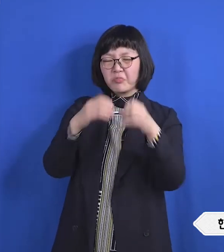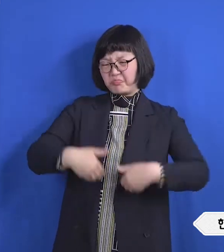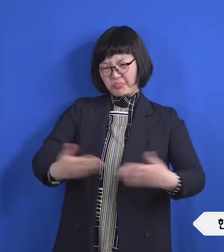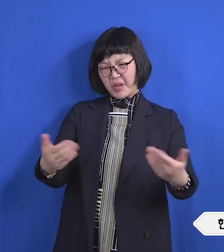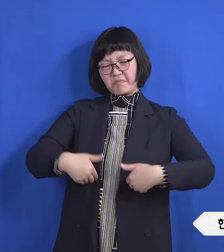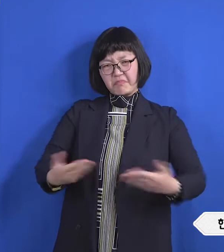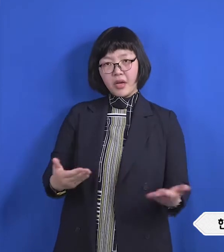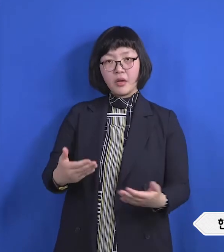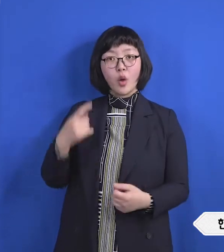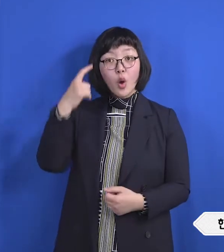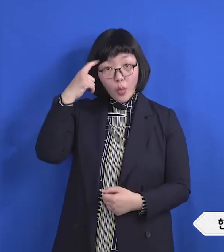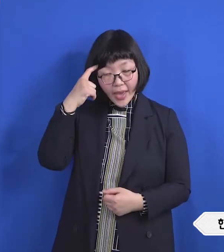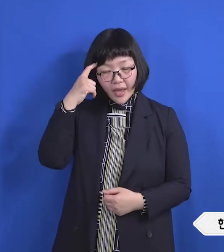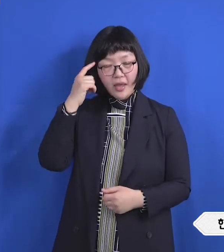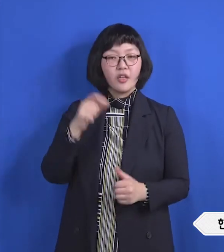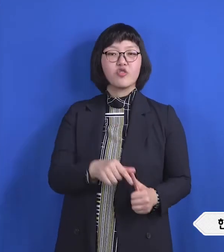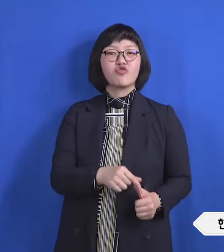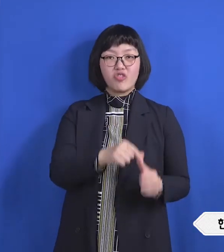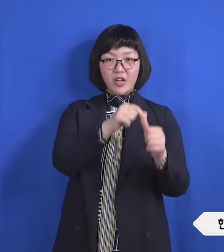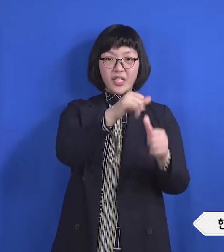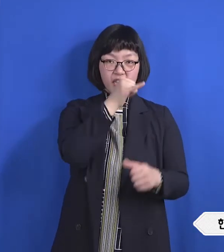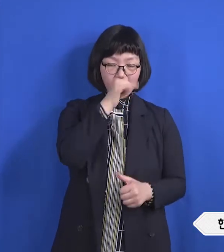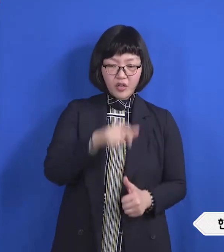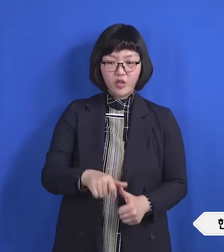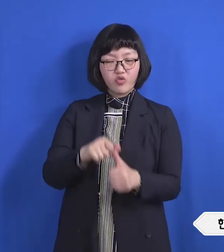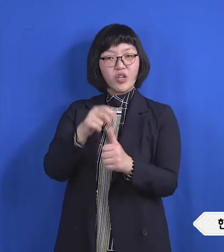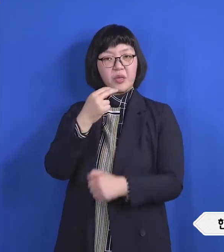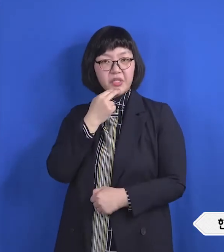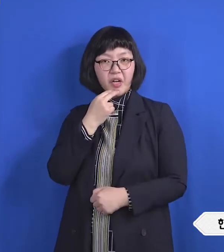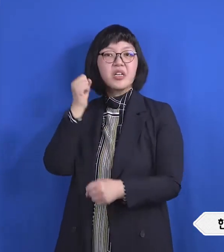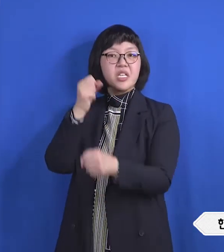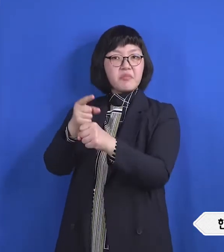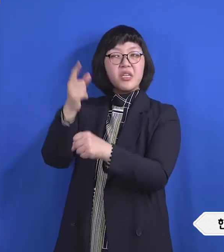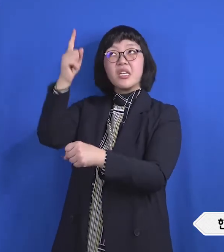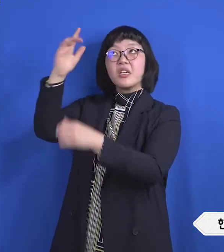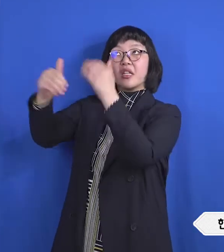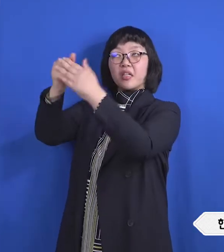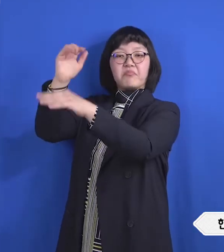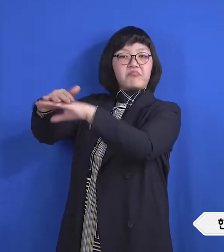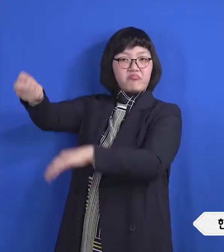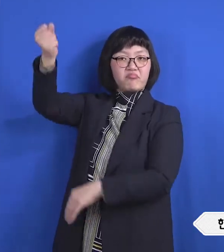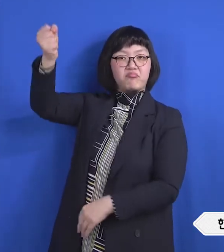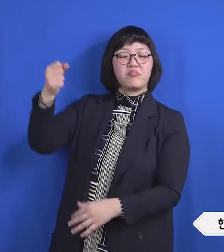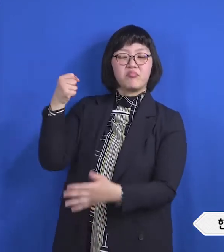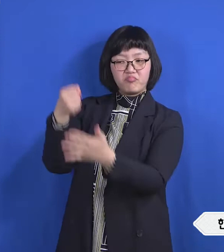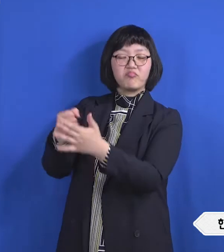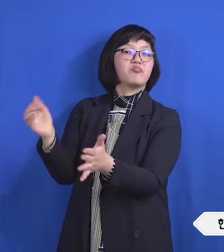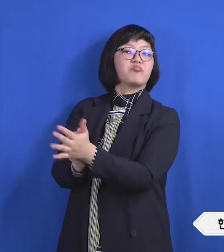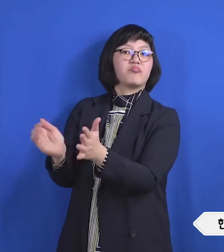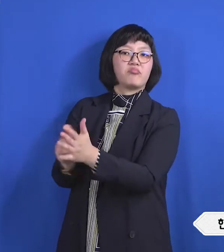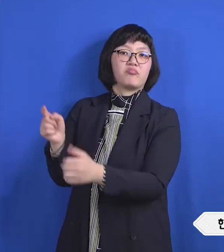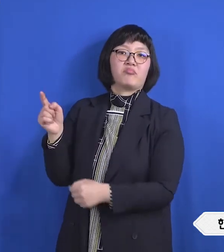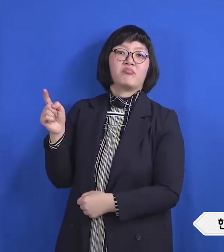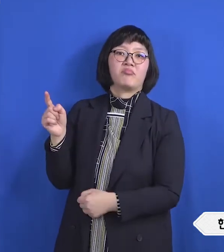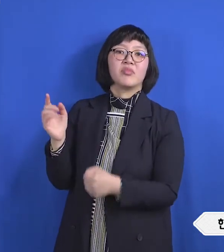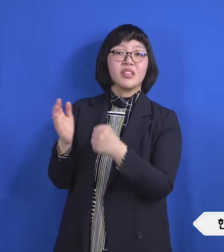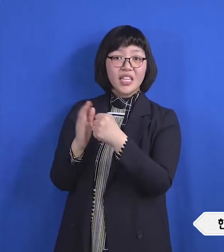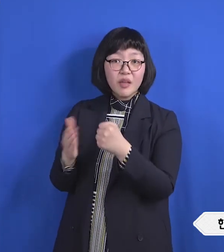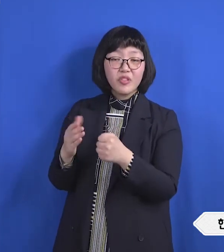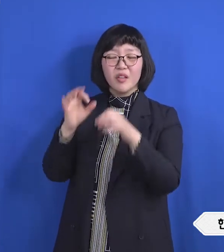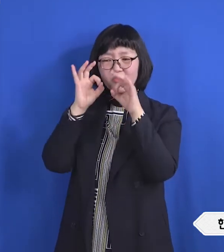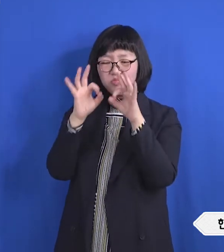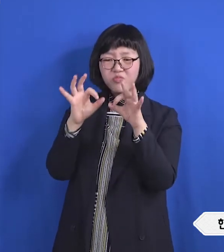왜냐하면 구원받을 사람, 구원받지 못할 사람은 하나님이 창세전에 다 예정을 해놓은 거 아니냐.